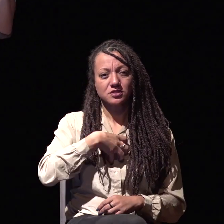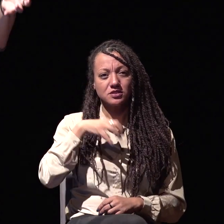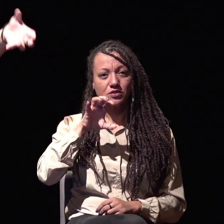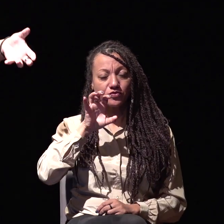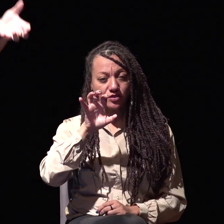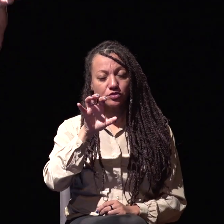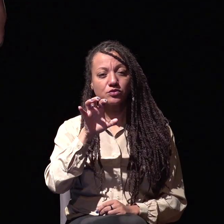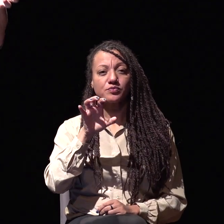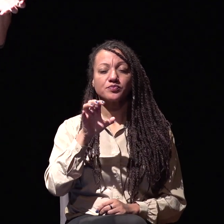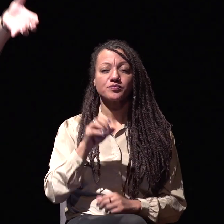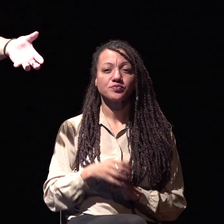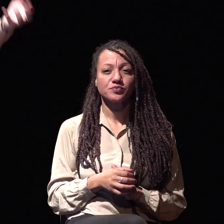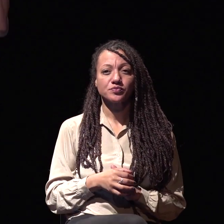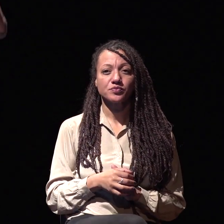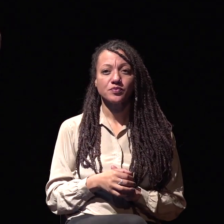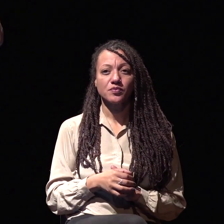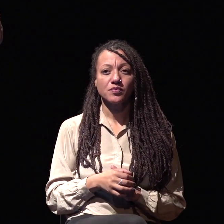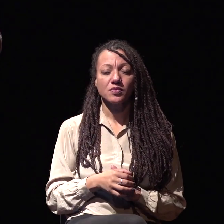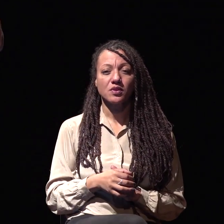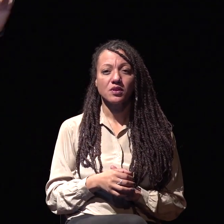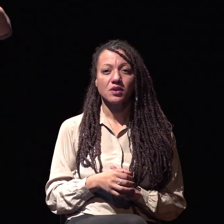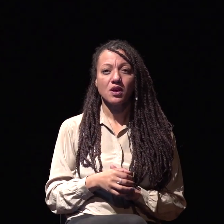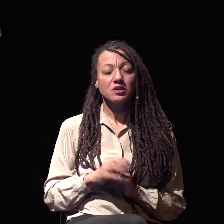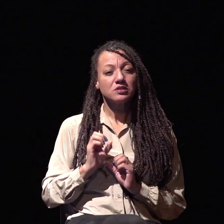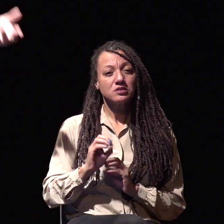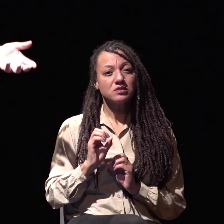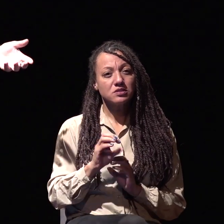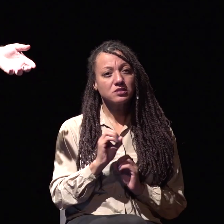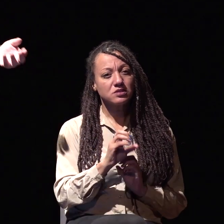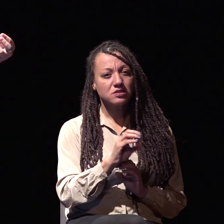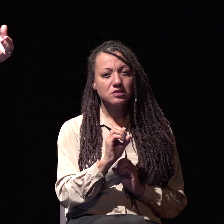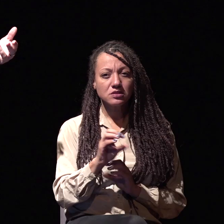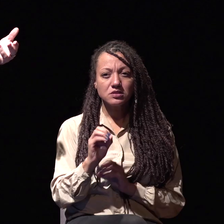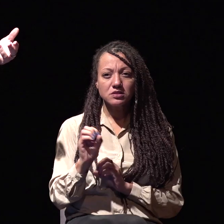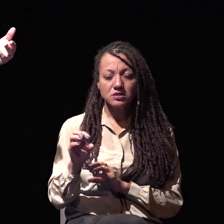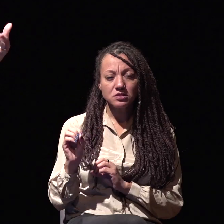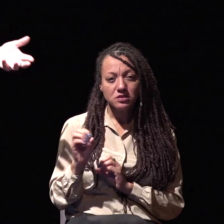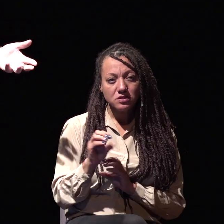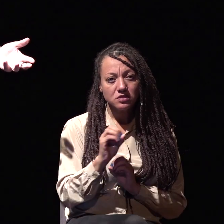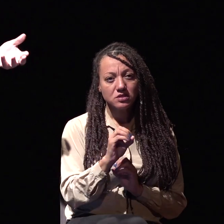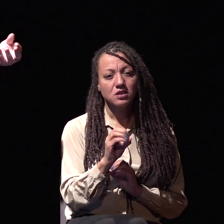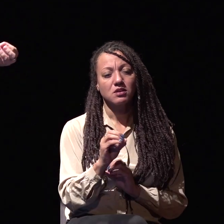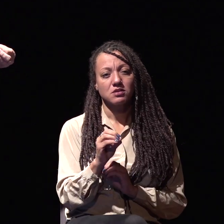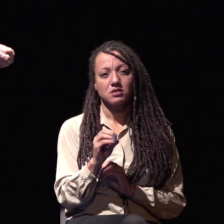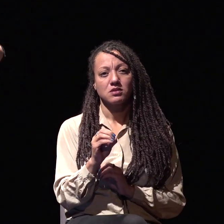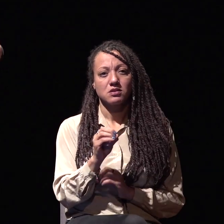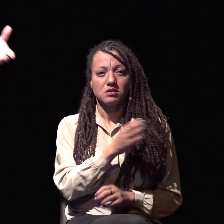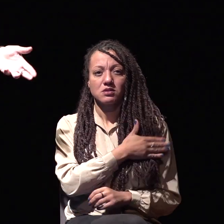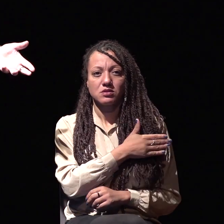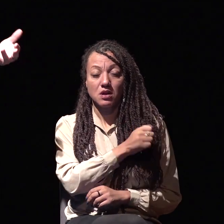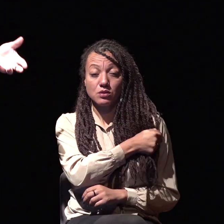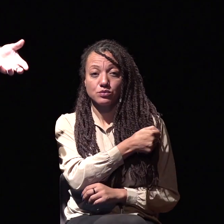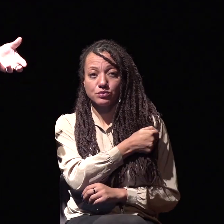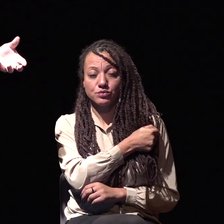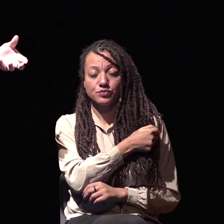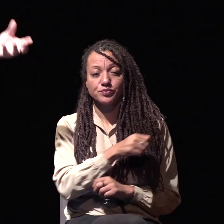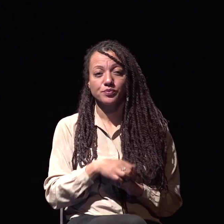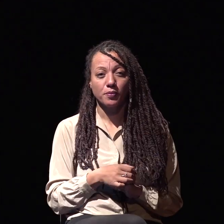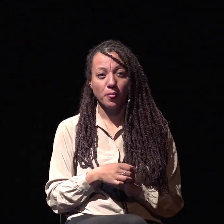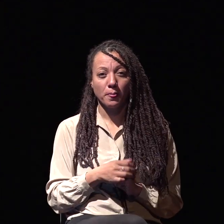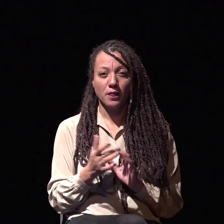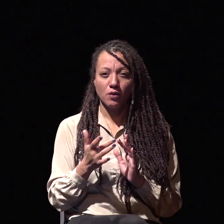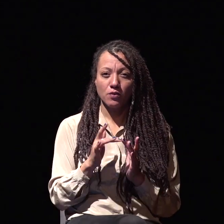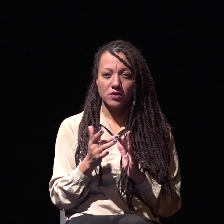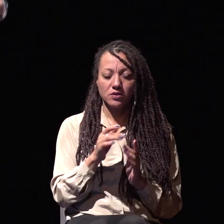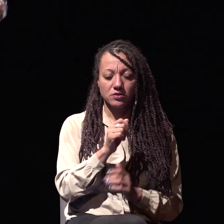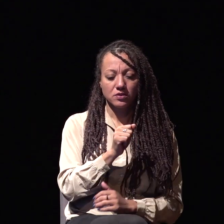relações, etc. e tal, viriam para Salvador para dar aulas para os alunos. E desse contato direto entre